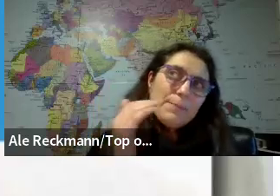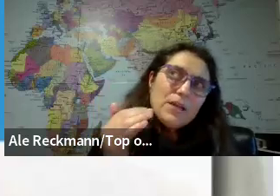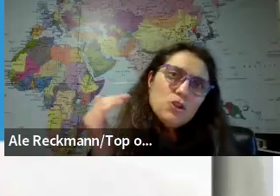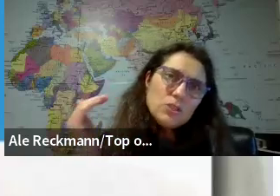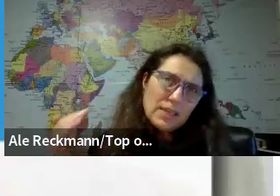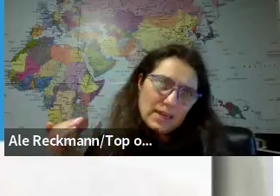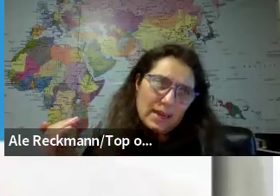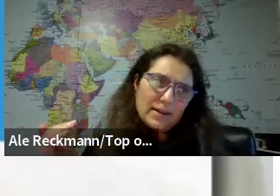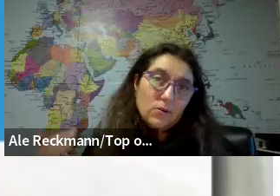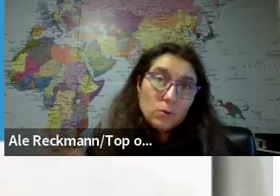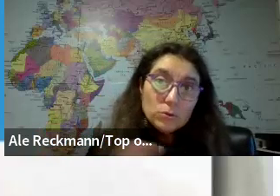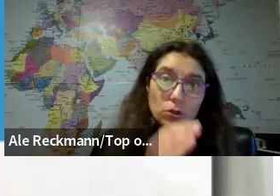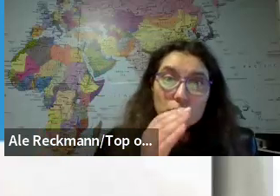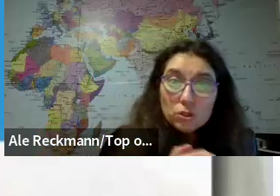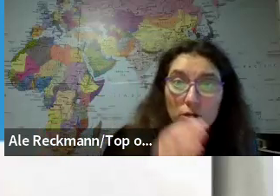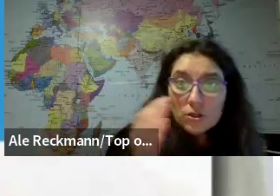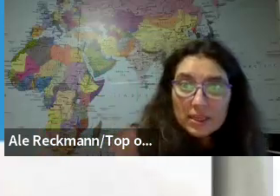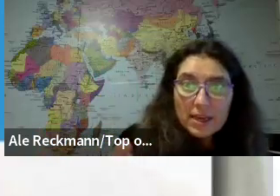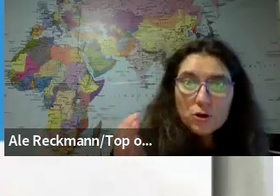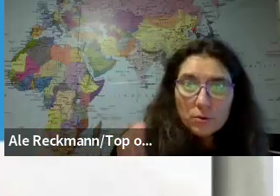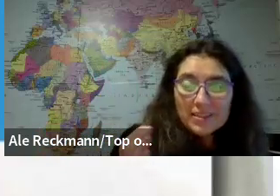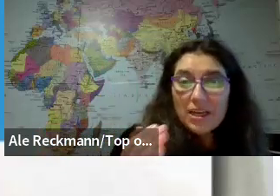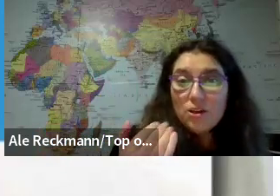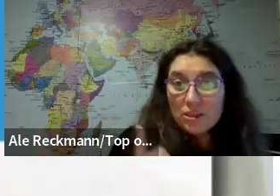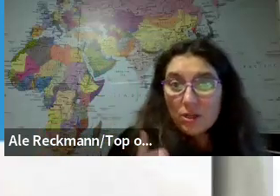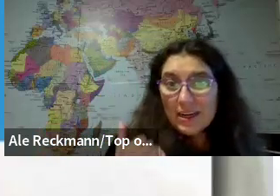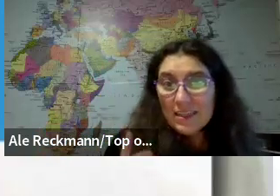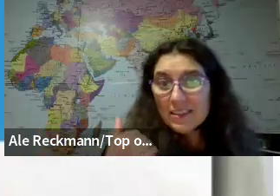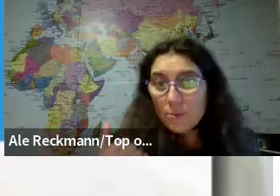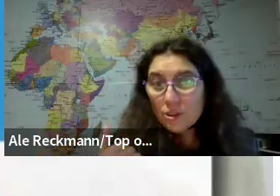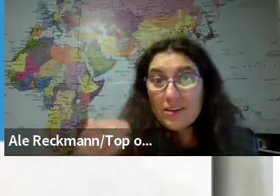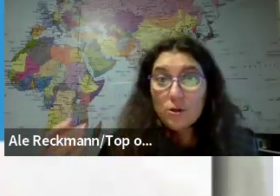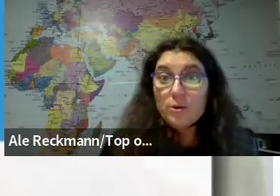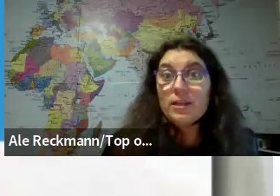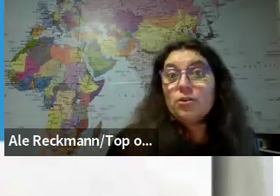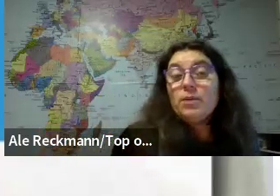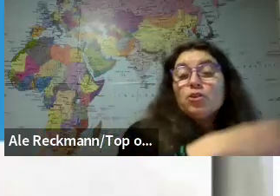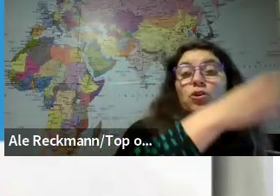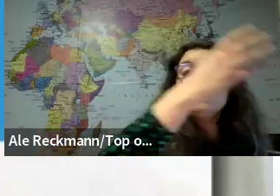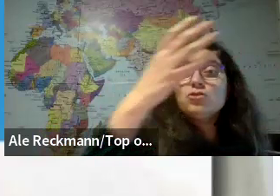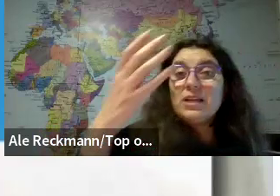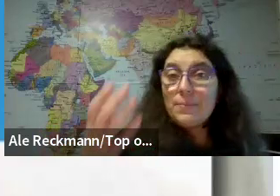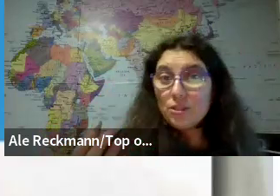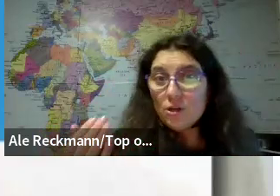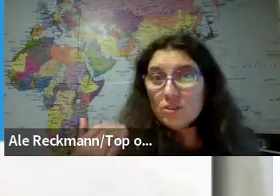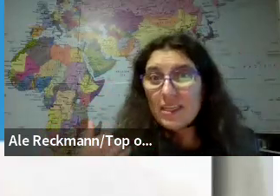Debemos también considerar, junto con todo lo que ya hemos conversado dentro del análisis de puesto de trabajo, porque recordemos, todos estos son elementos a